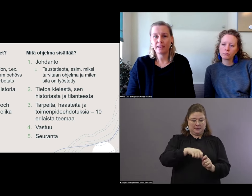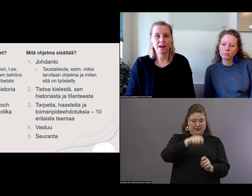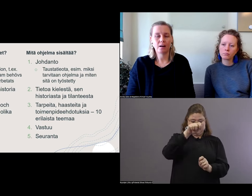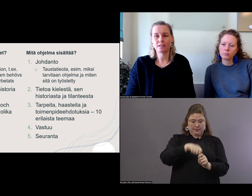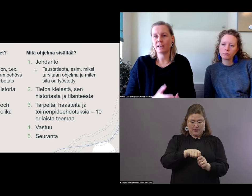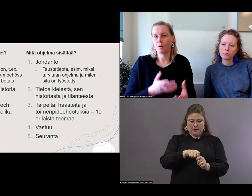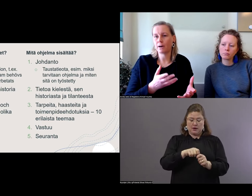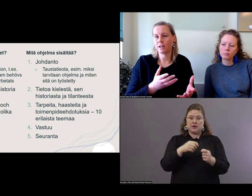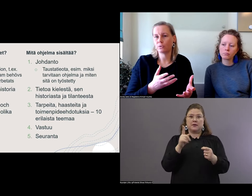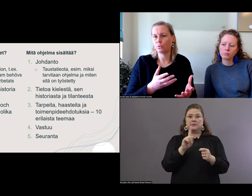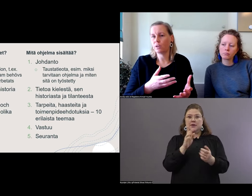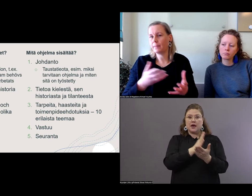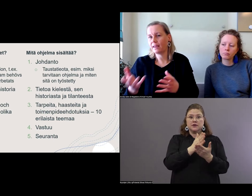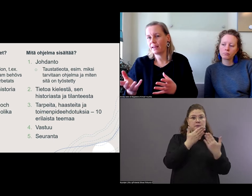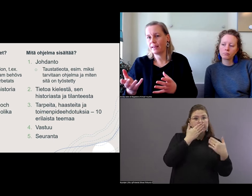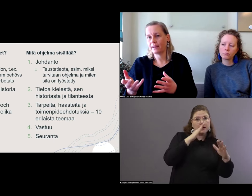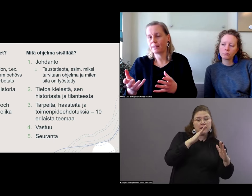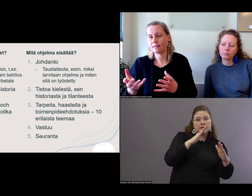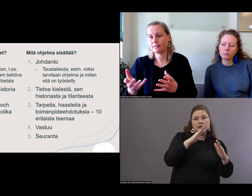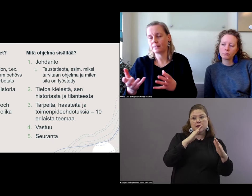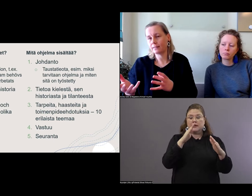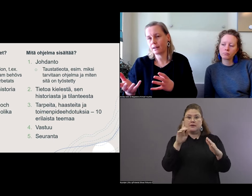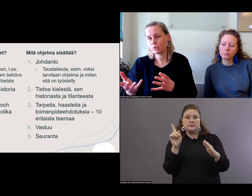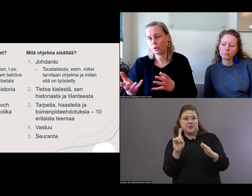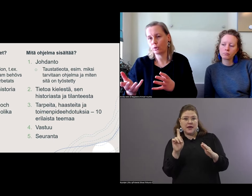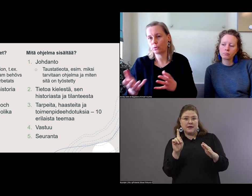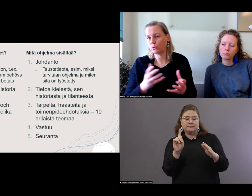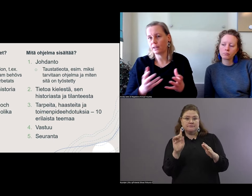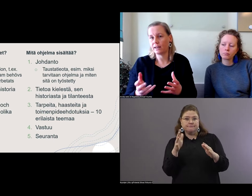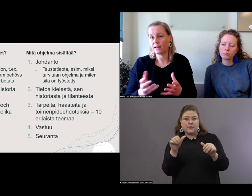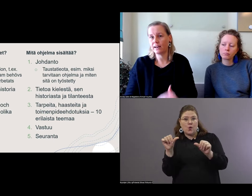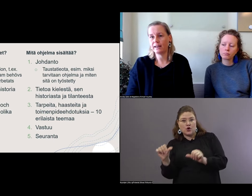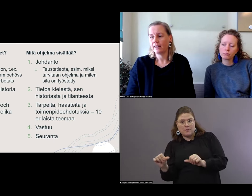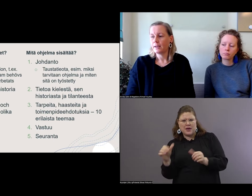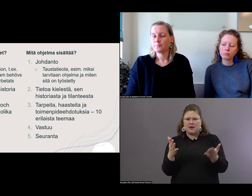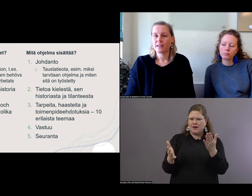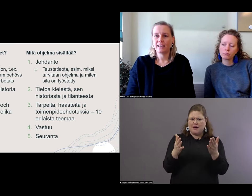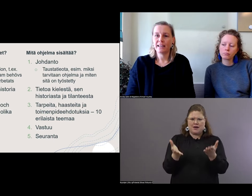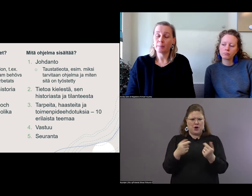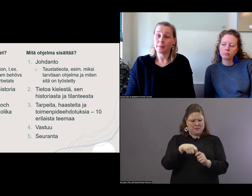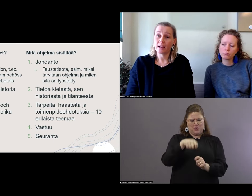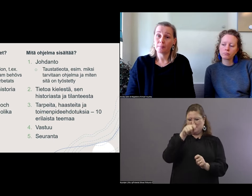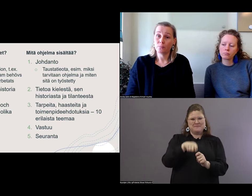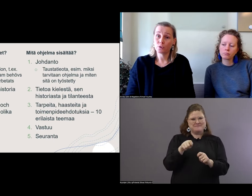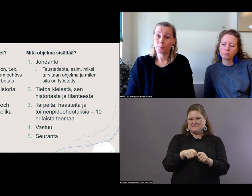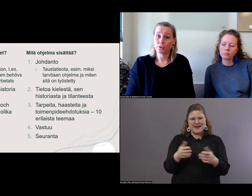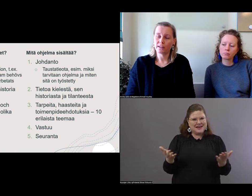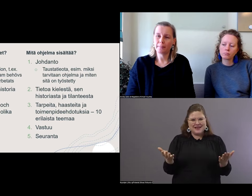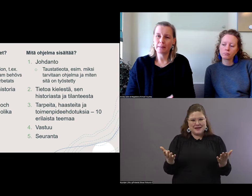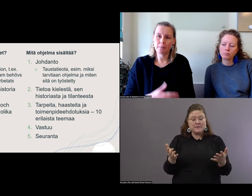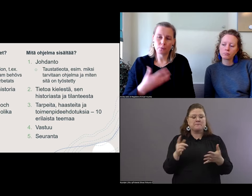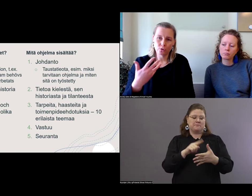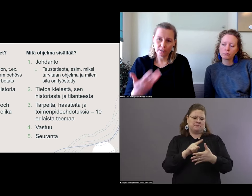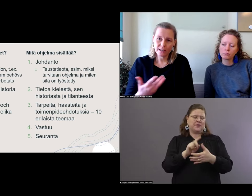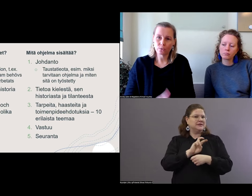mittaamiseen, mikä asia on parantunut ja mikä ehkä sitten taas huonontunut ja niin edelleen. Eli niitä pitää myös pohtia,